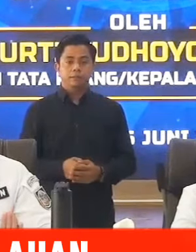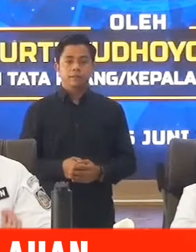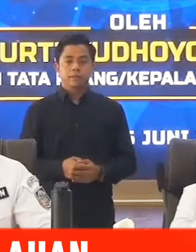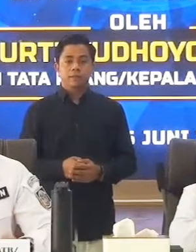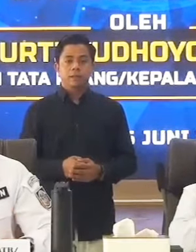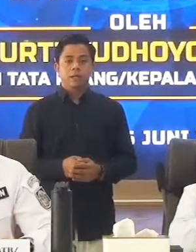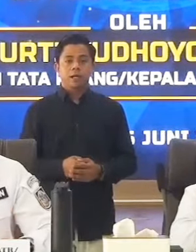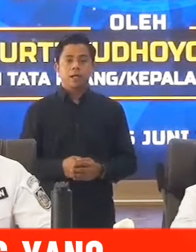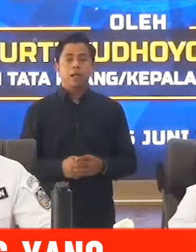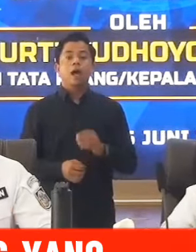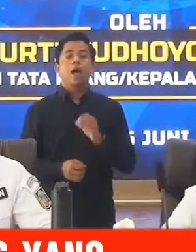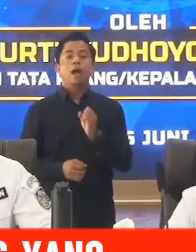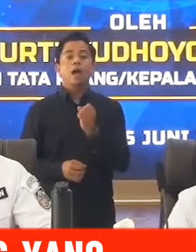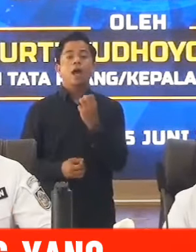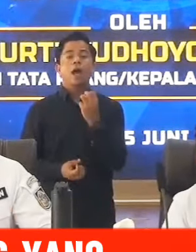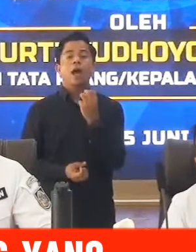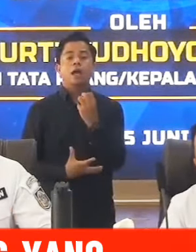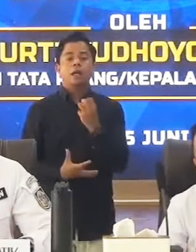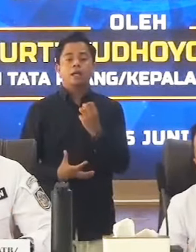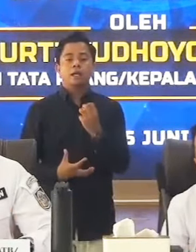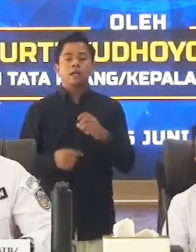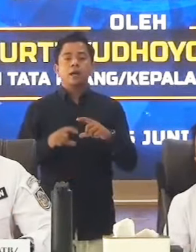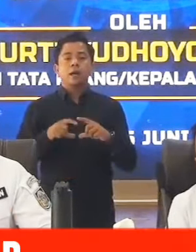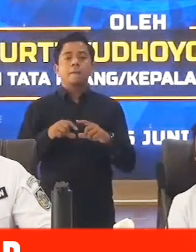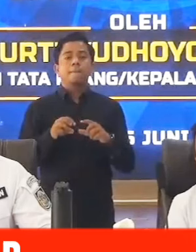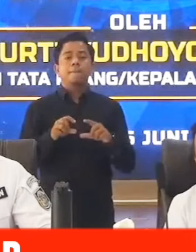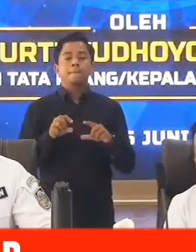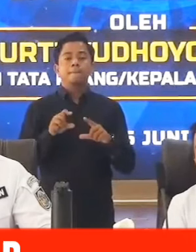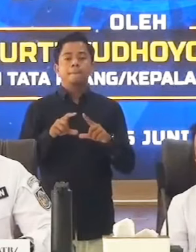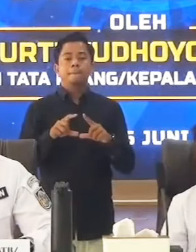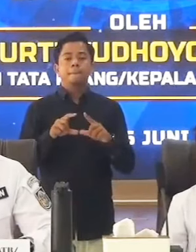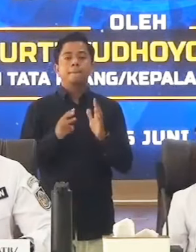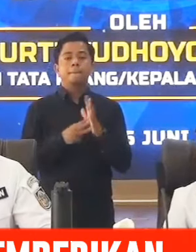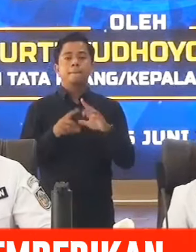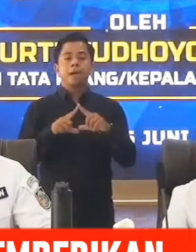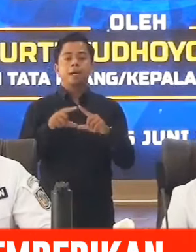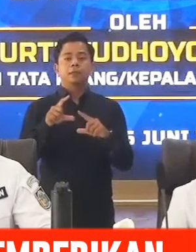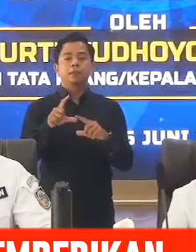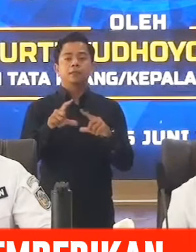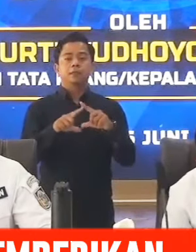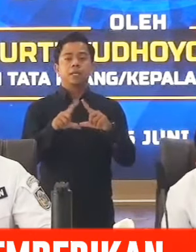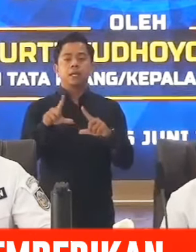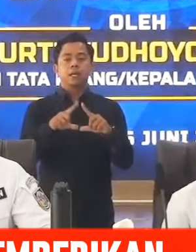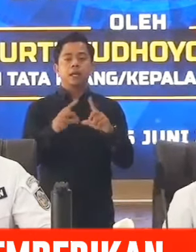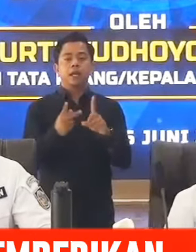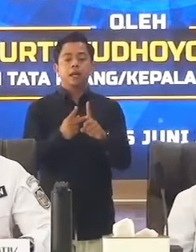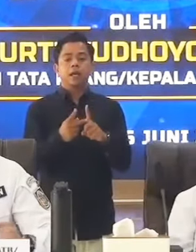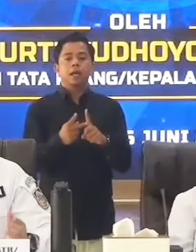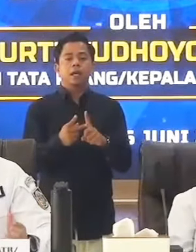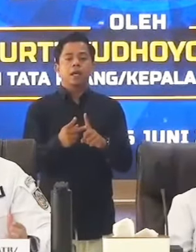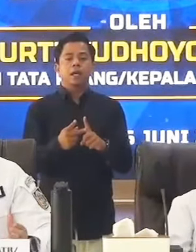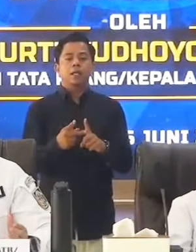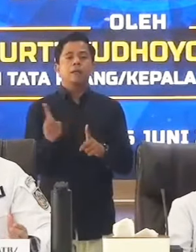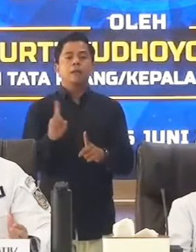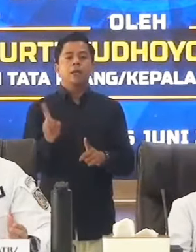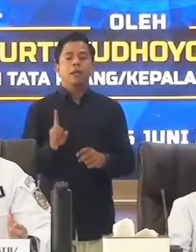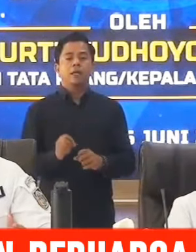akar permasalahan termasuk kasus yang kita ungkap, dengan harapan memberikan